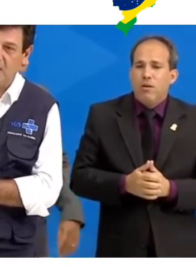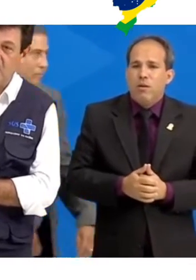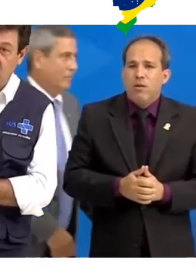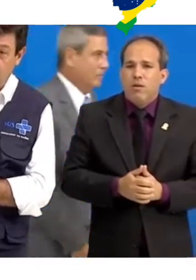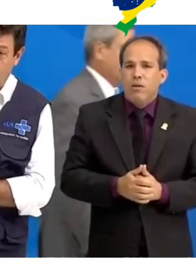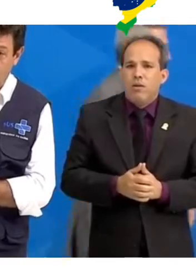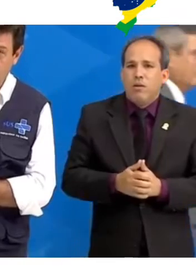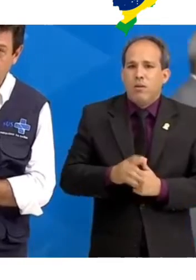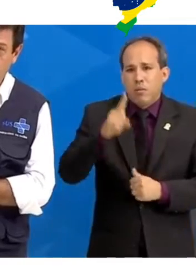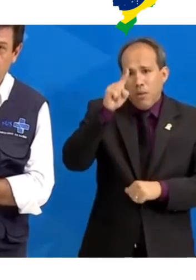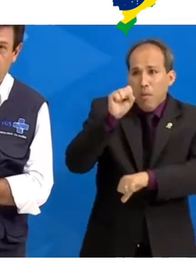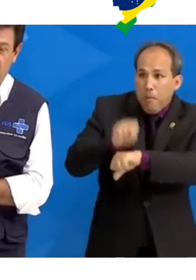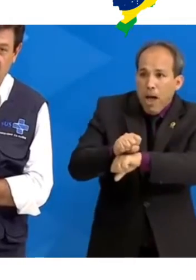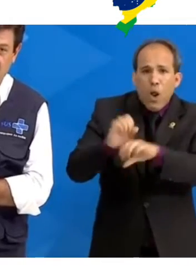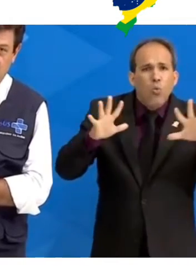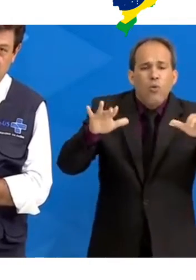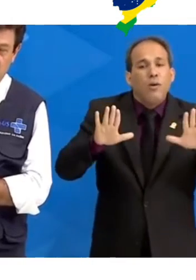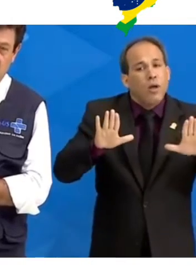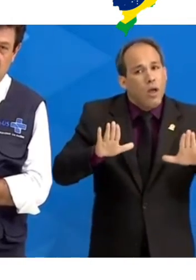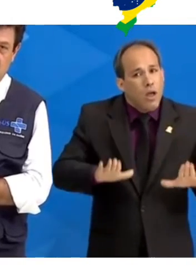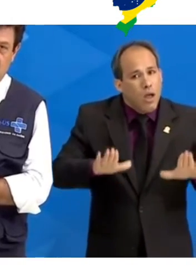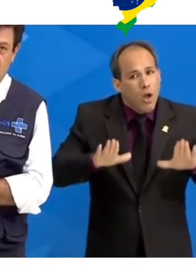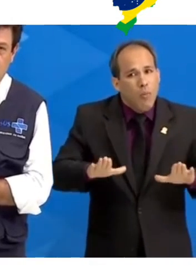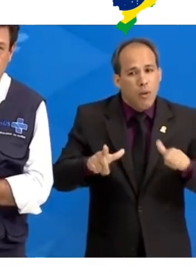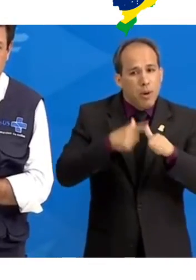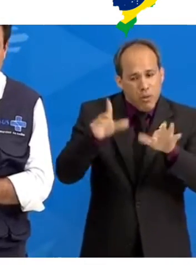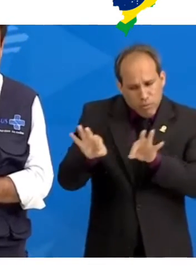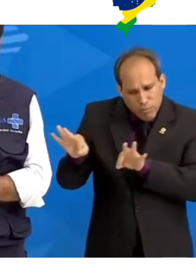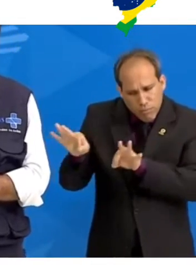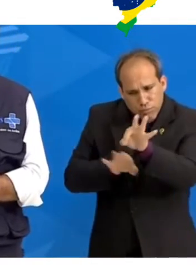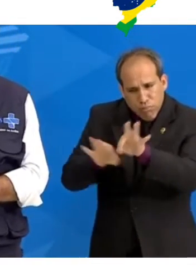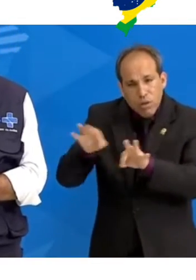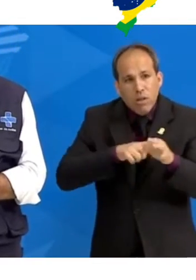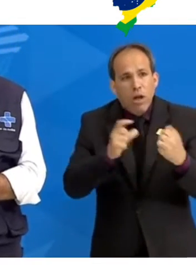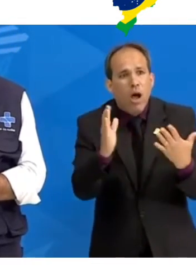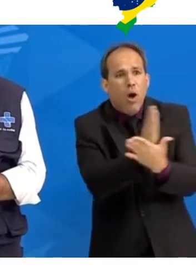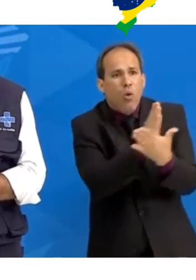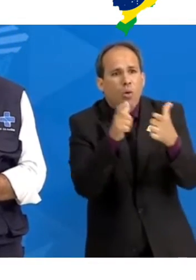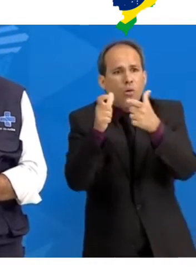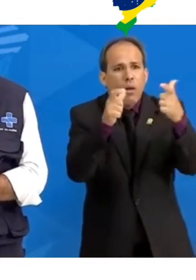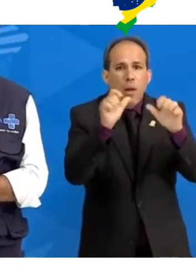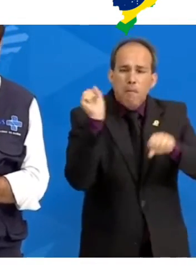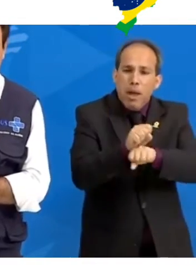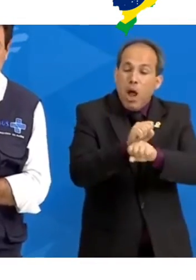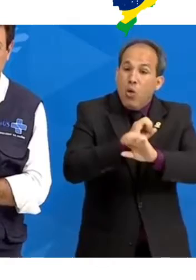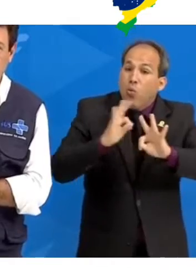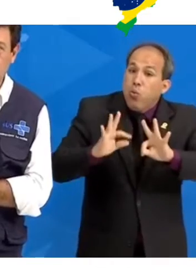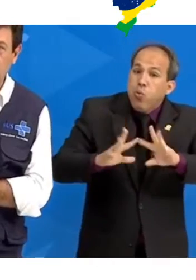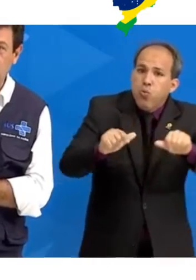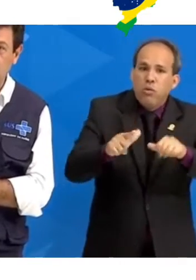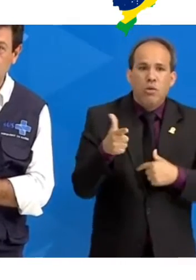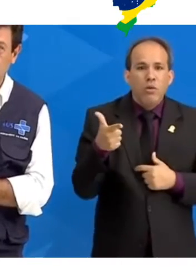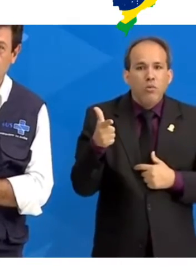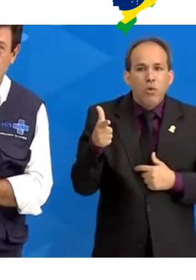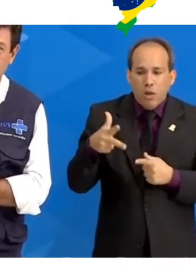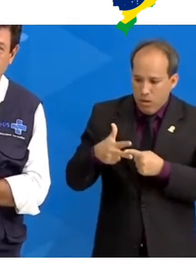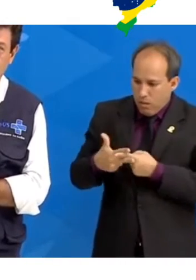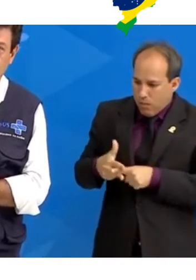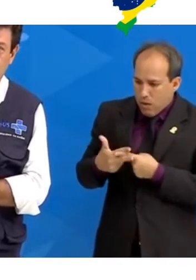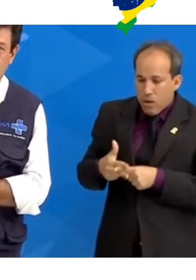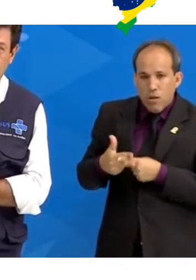dito, calma, planejemos. Há lugares que pararam tanto que não tinham mecânicos